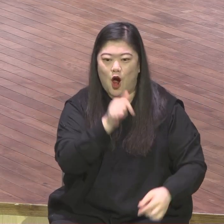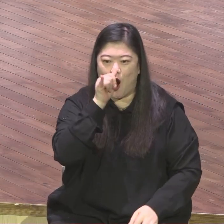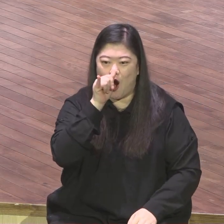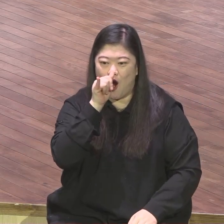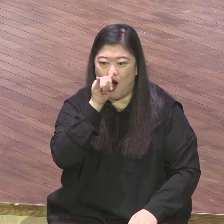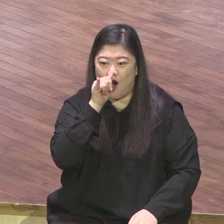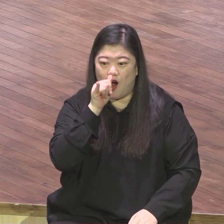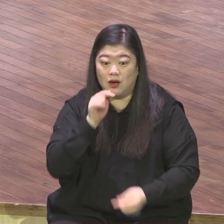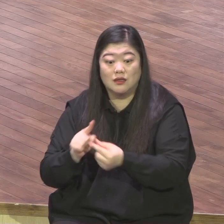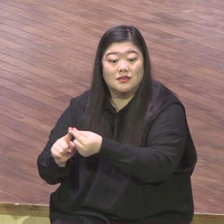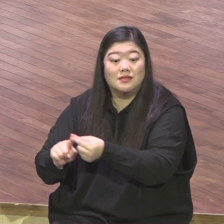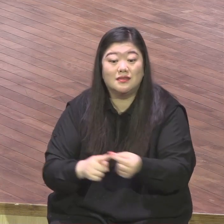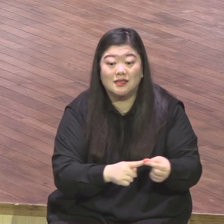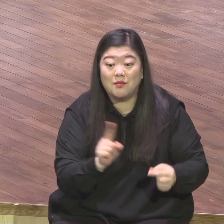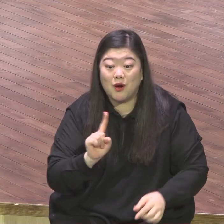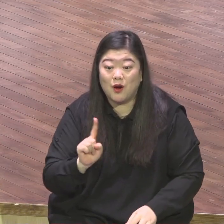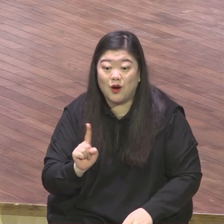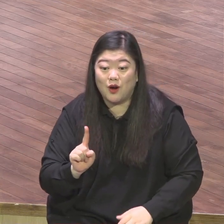그 문구가 뭐냐?